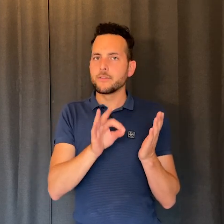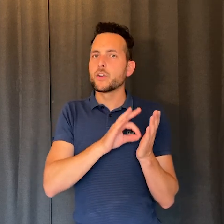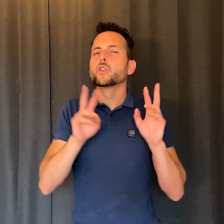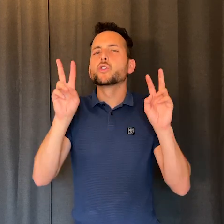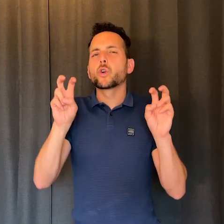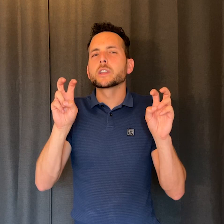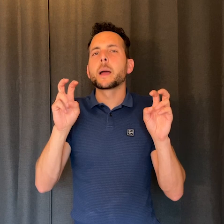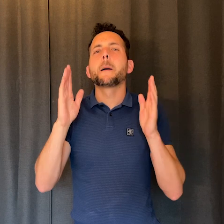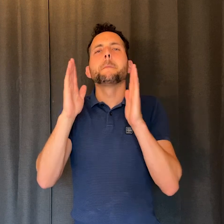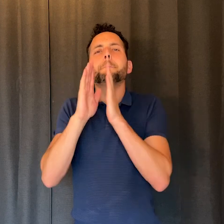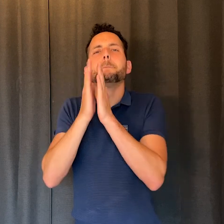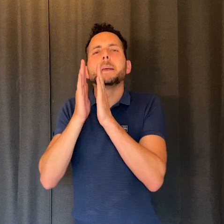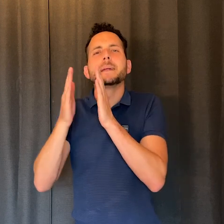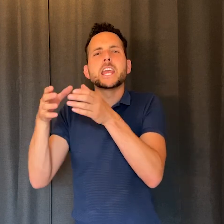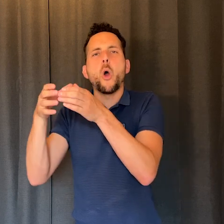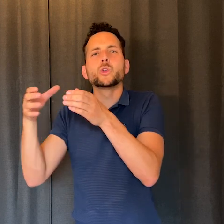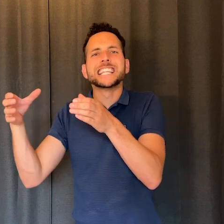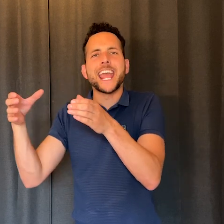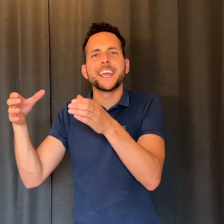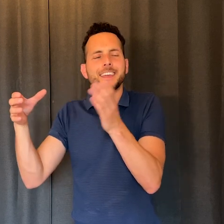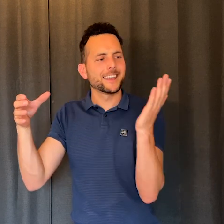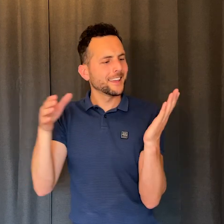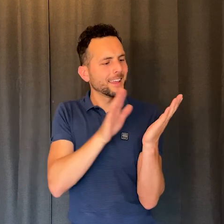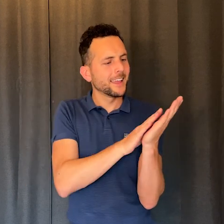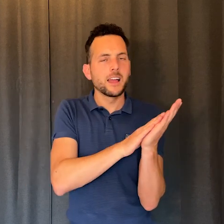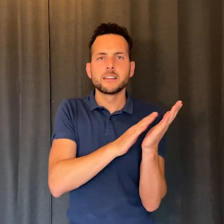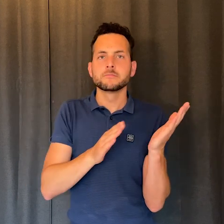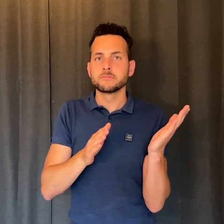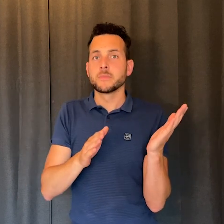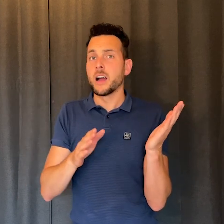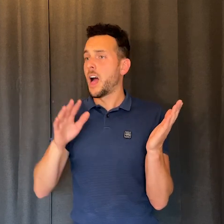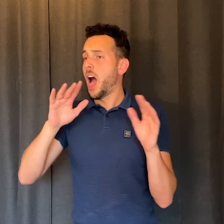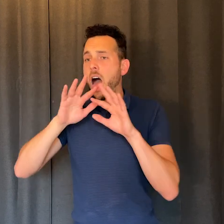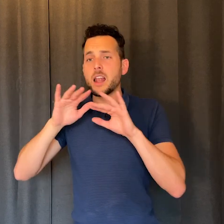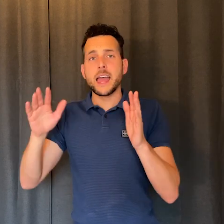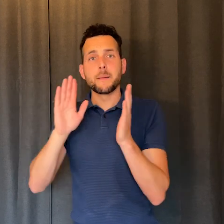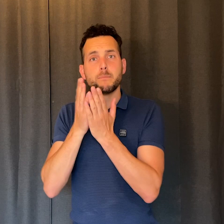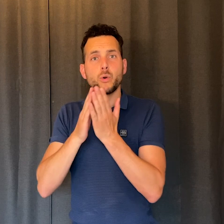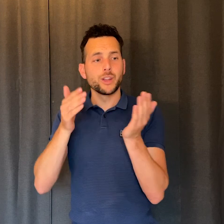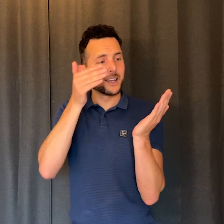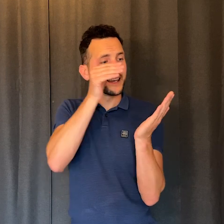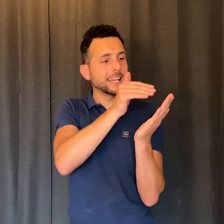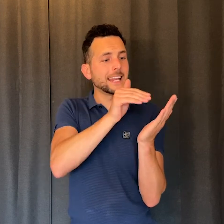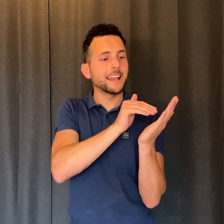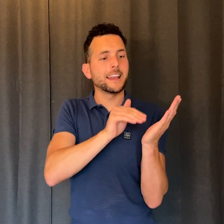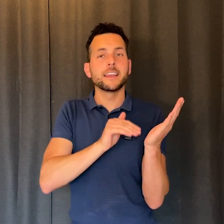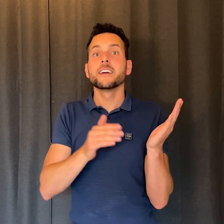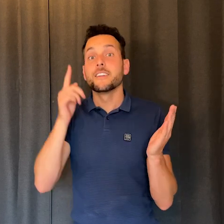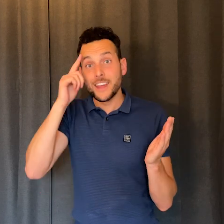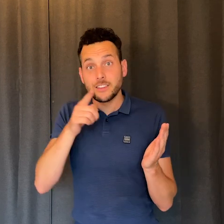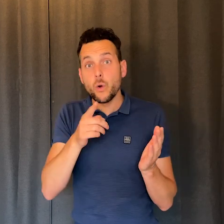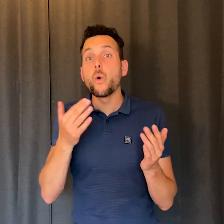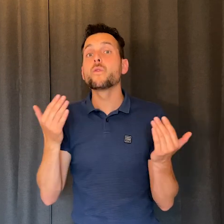soort bibliotheek. Bibliotheek? Oh. Hoezo dan? Ja, nou, daar staan al die boeken staan erin. Weet je wel hoeveel boeken erin staan?